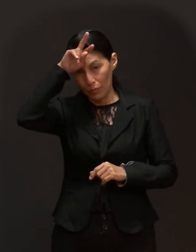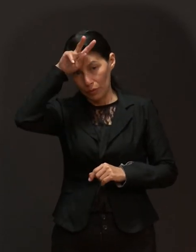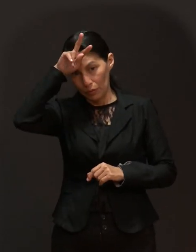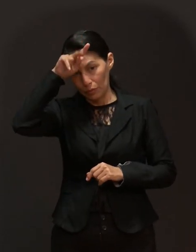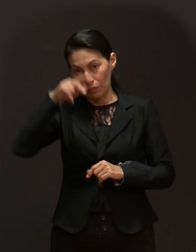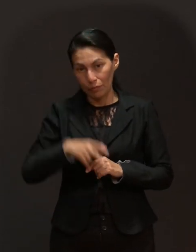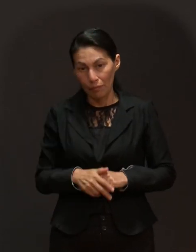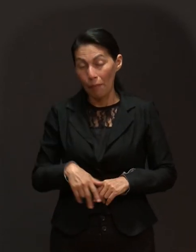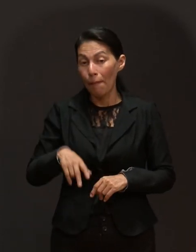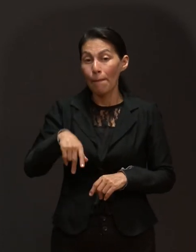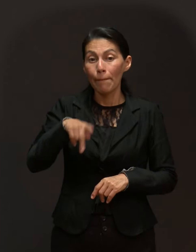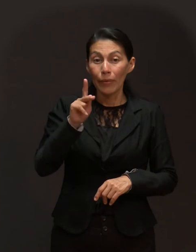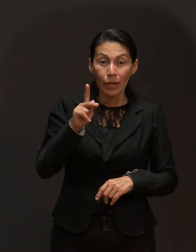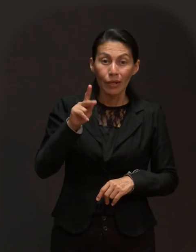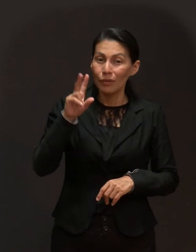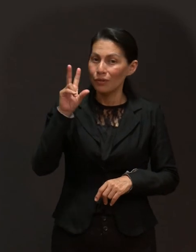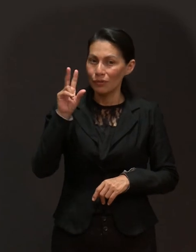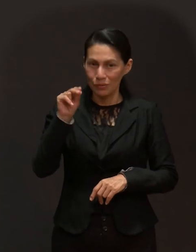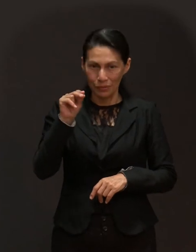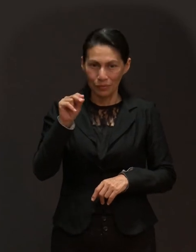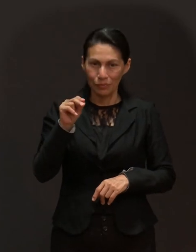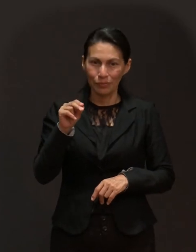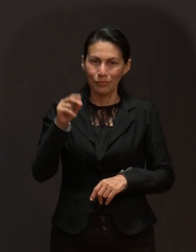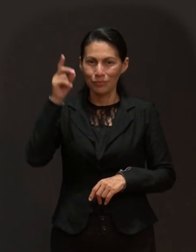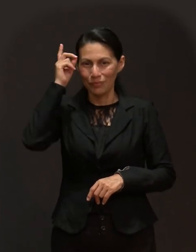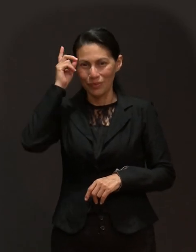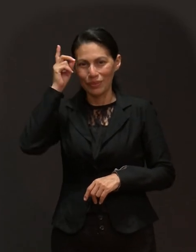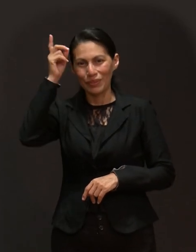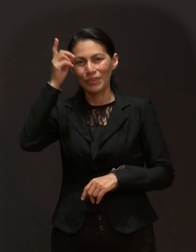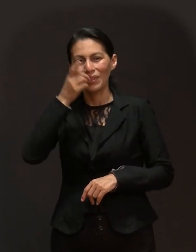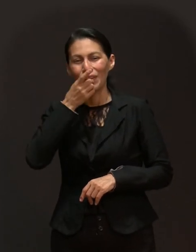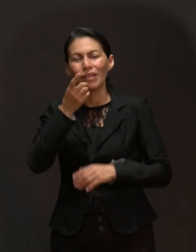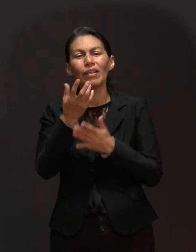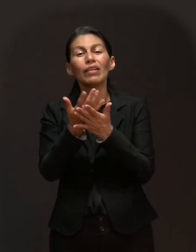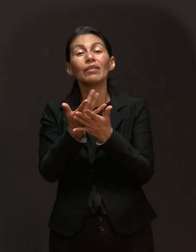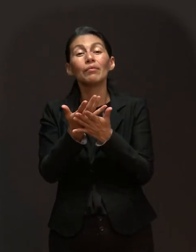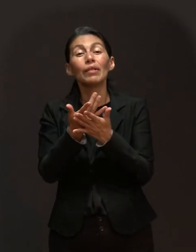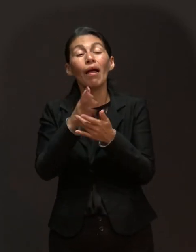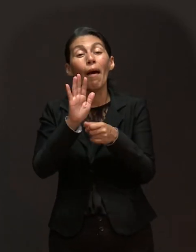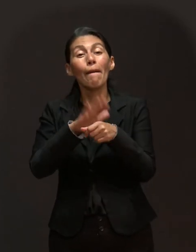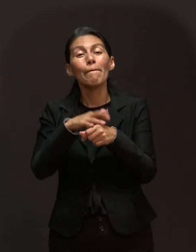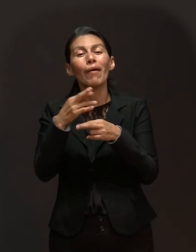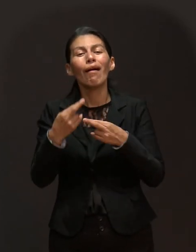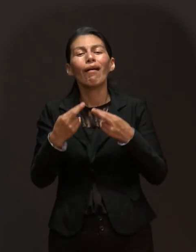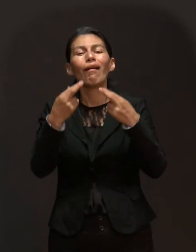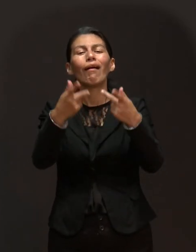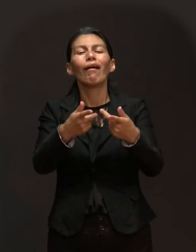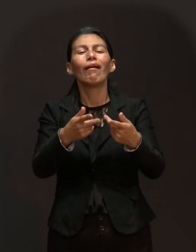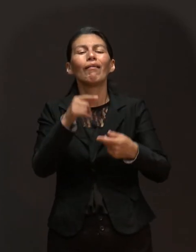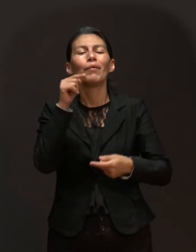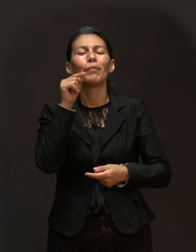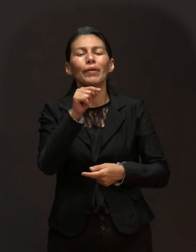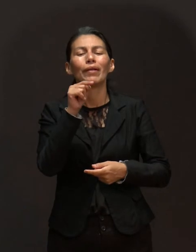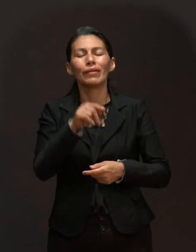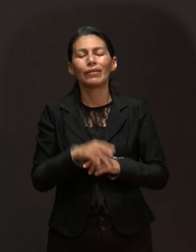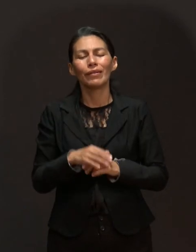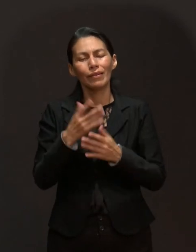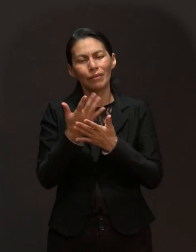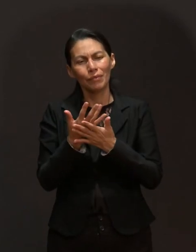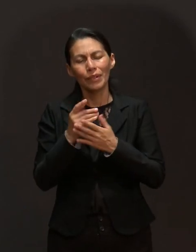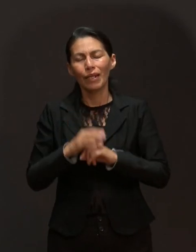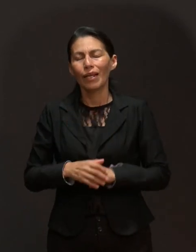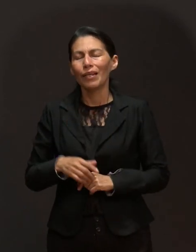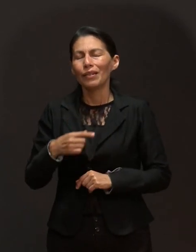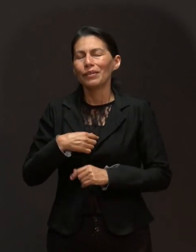tocaba retornar a Perú pero no Dios dijo va falta tranquila tengo más regalos para